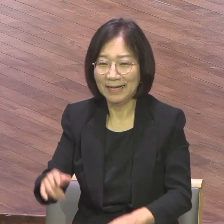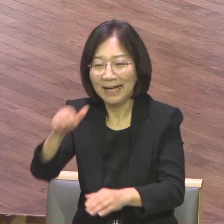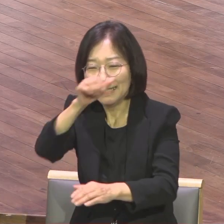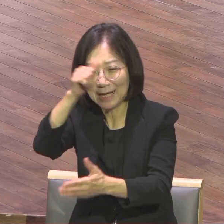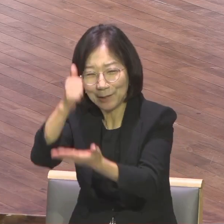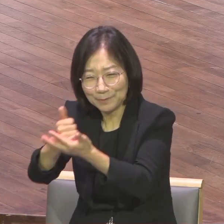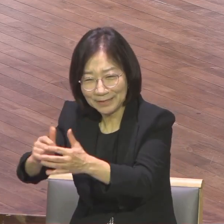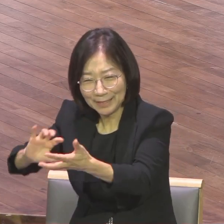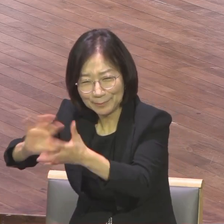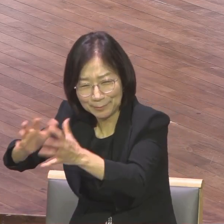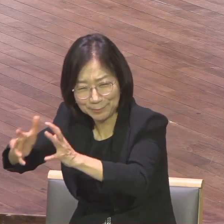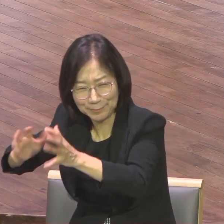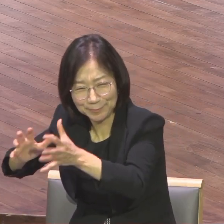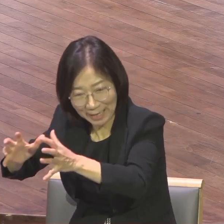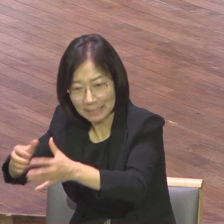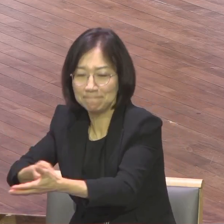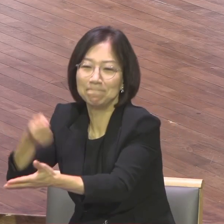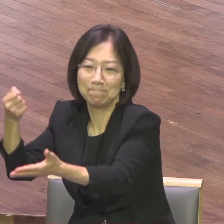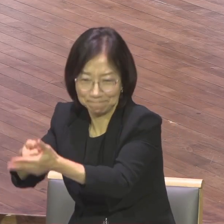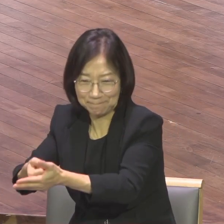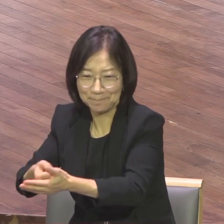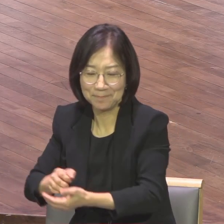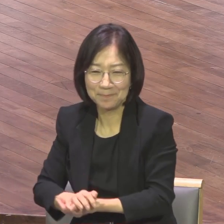오늘 자기들이 정했어요. 그래서 한구자